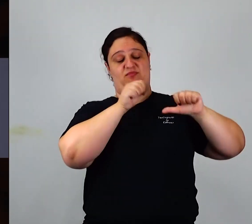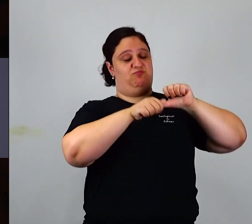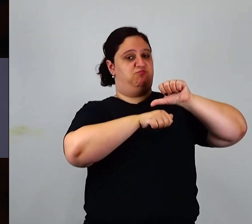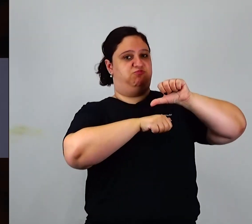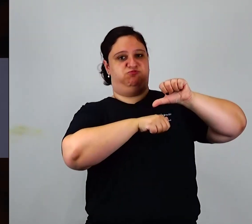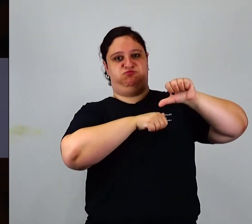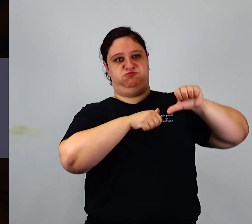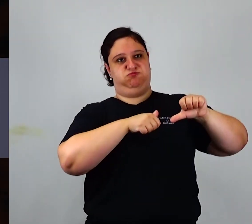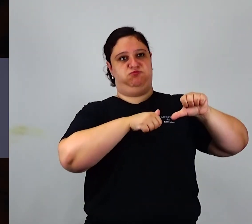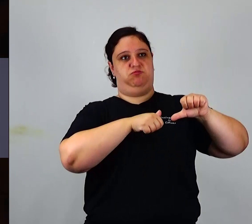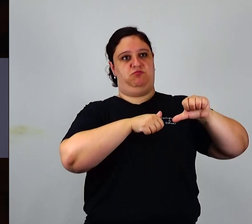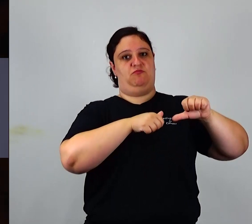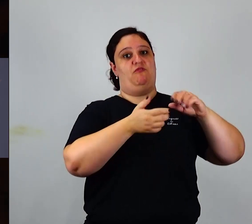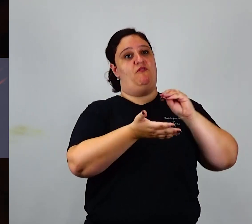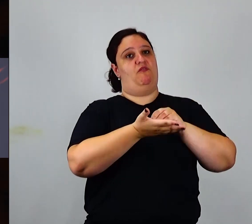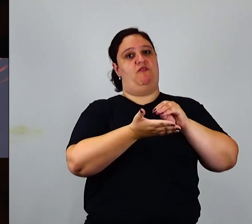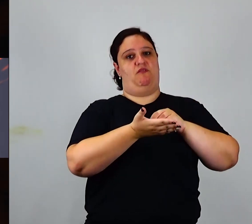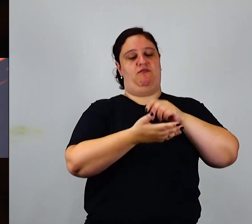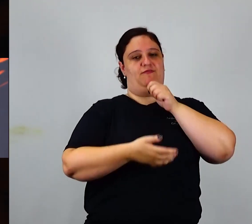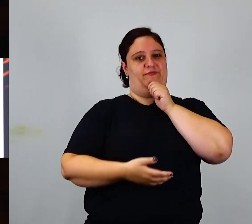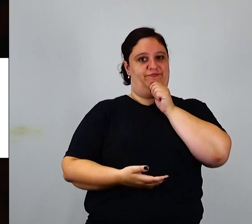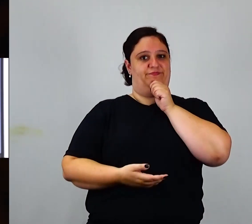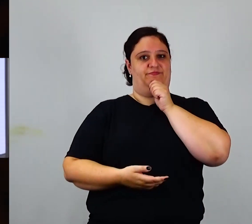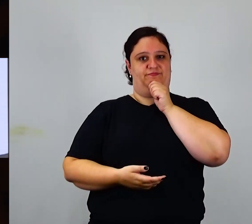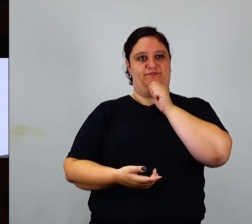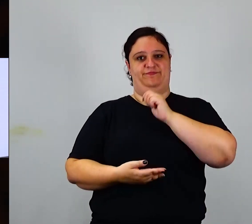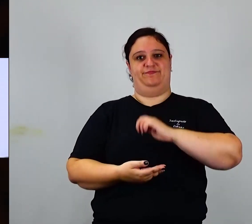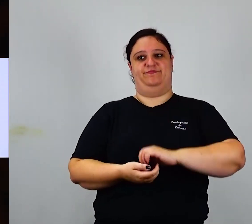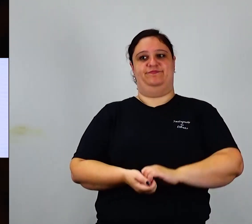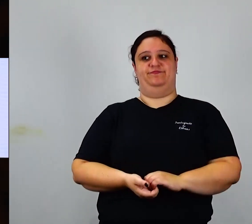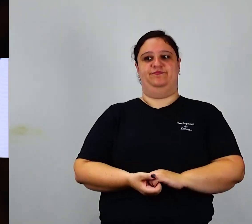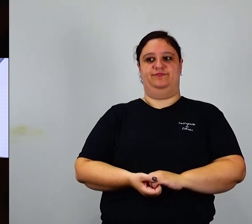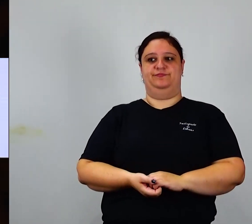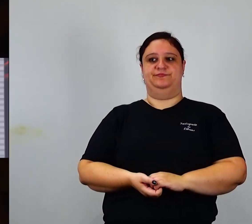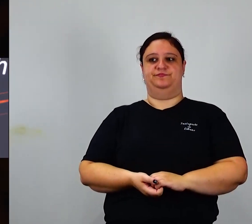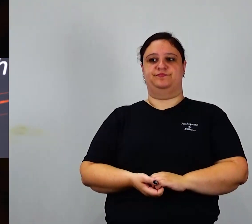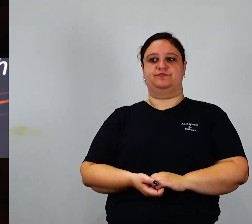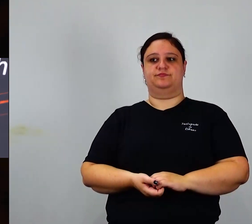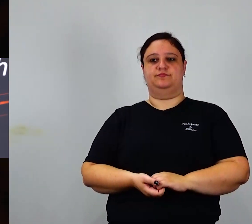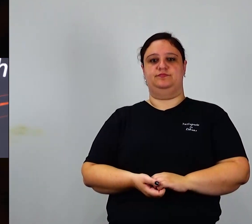Então, vamos para o próximo slide.